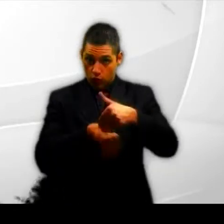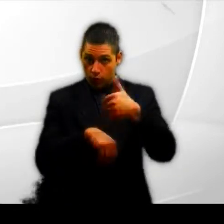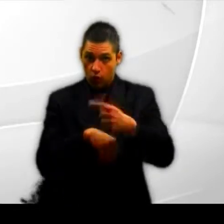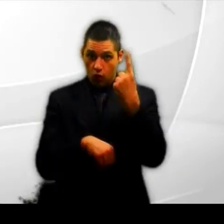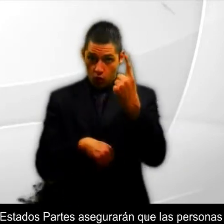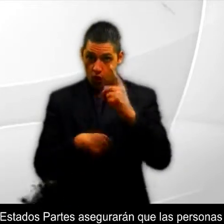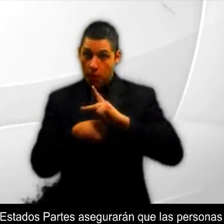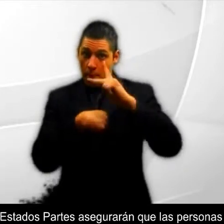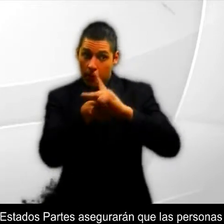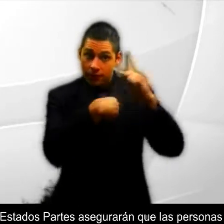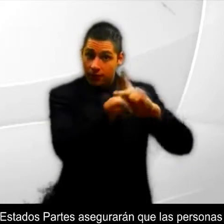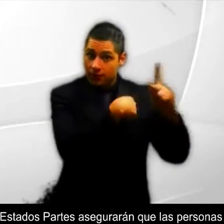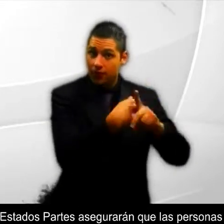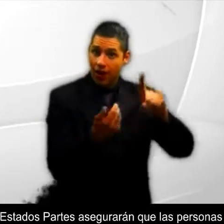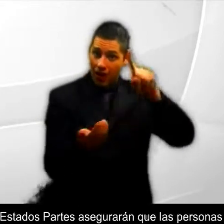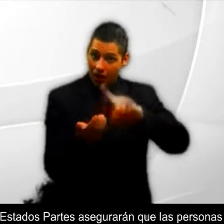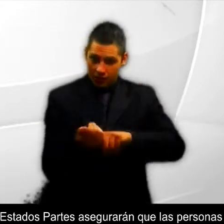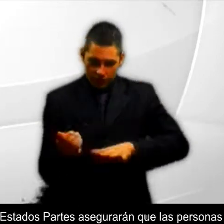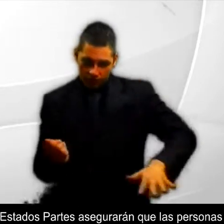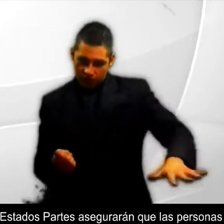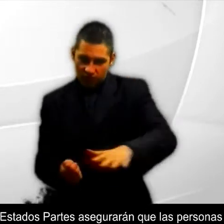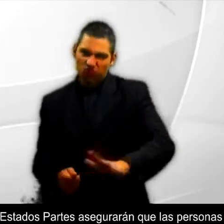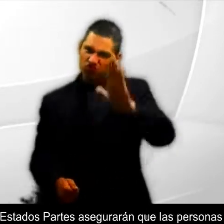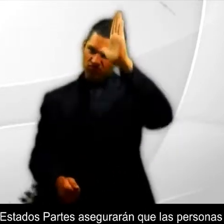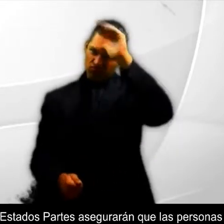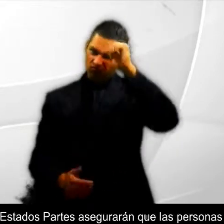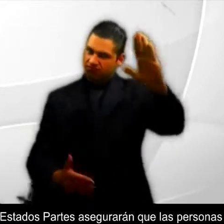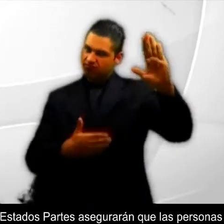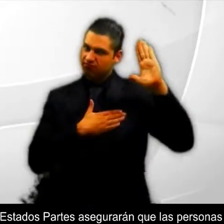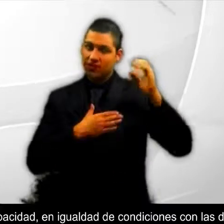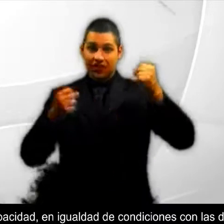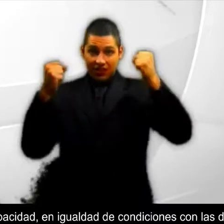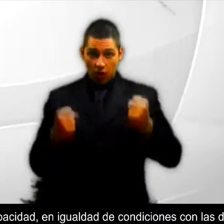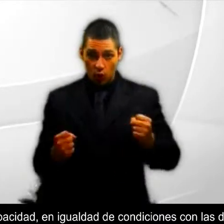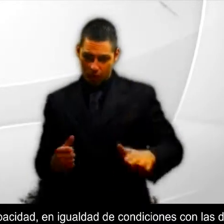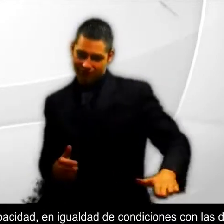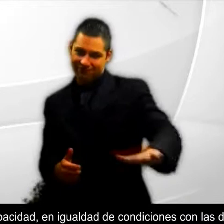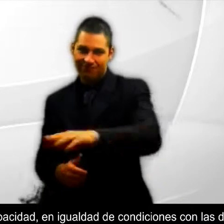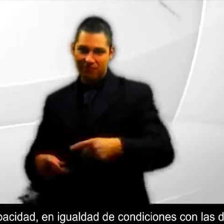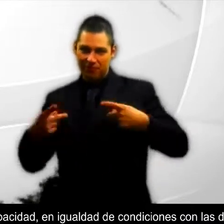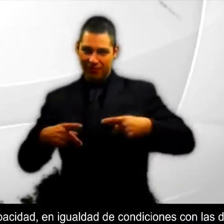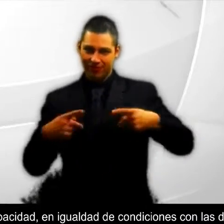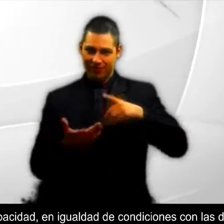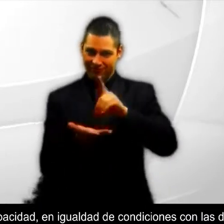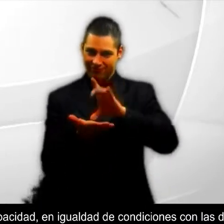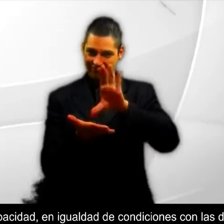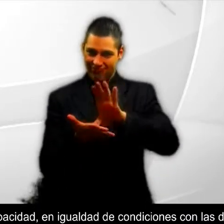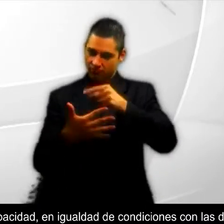1. Los Estados Partes asegurarán que las personas con discapacidad en igualdad de condiciones con las demás